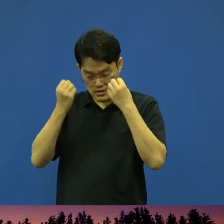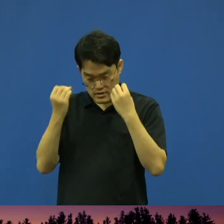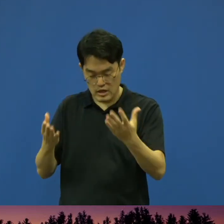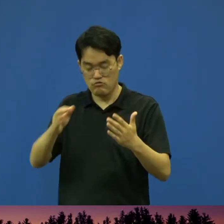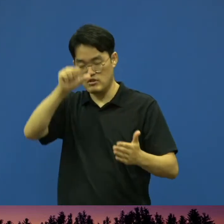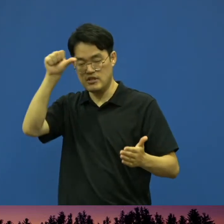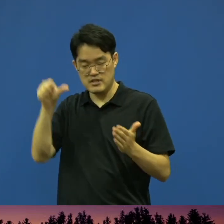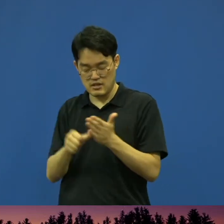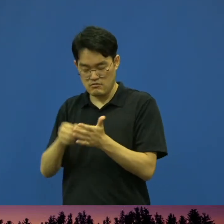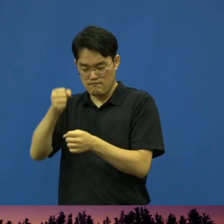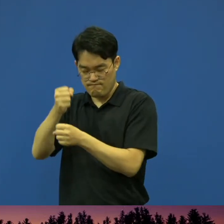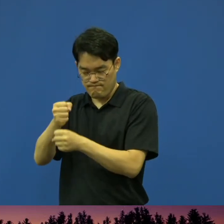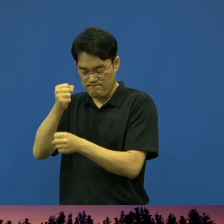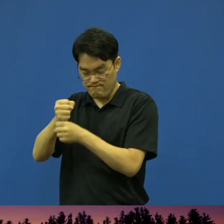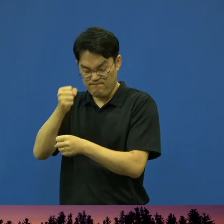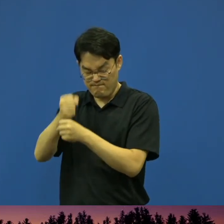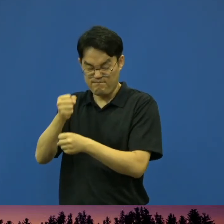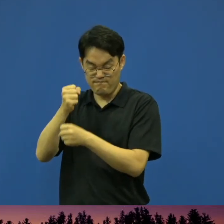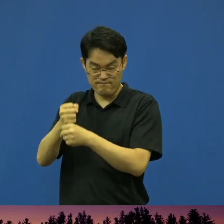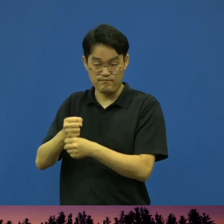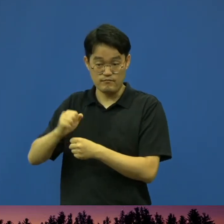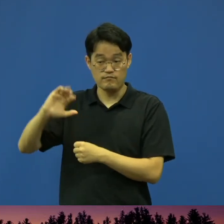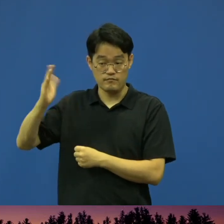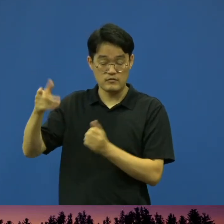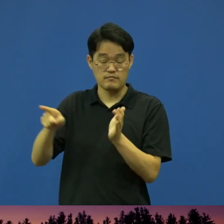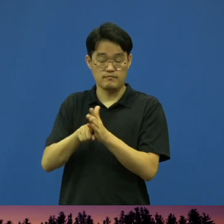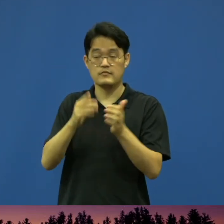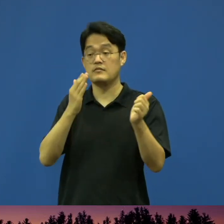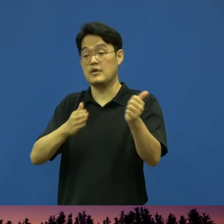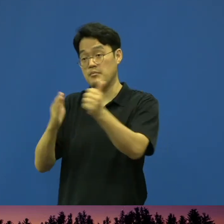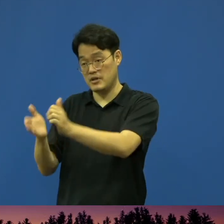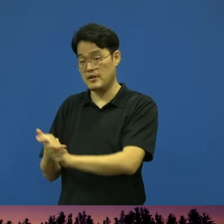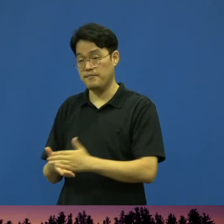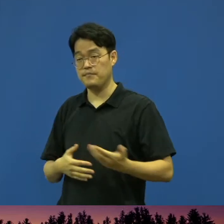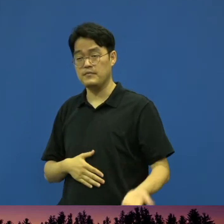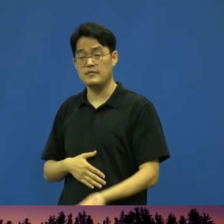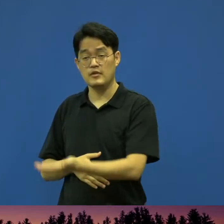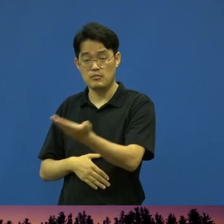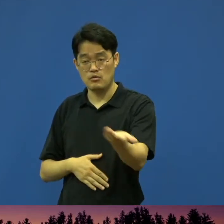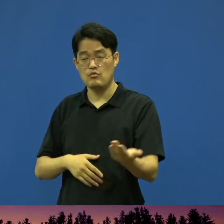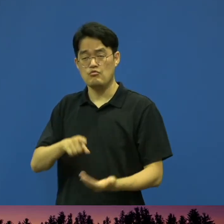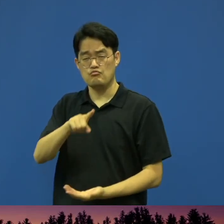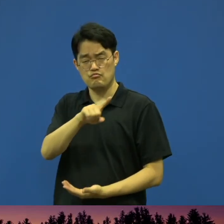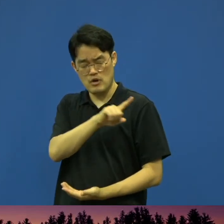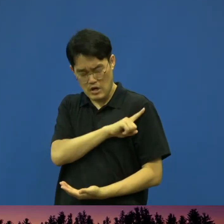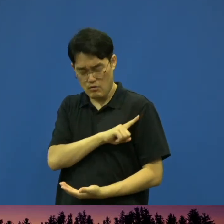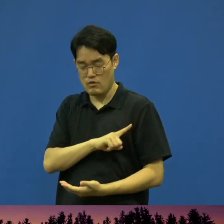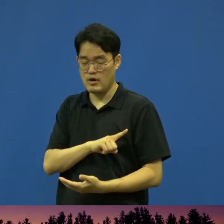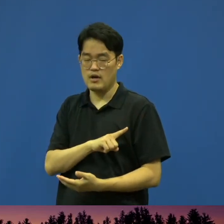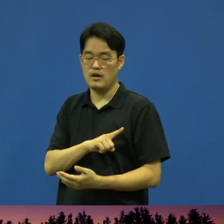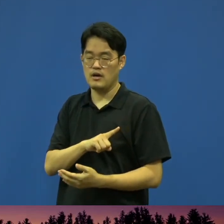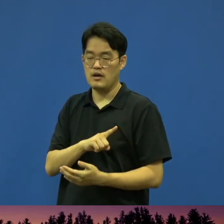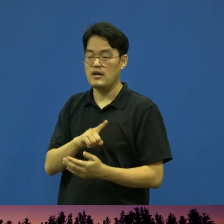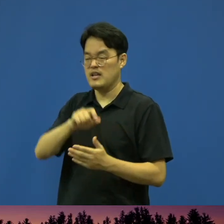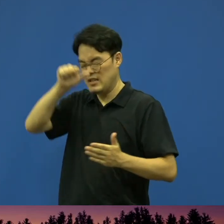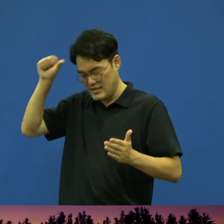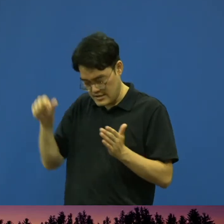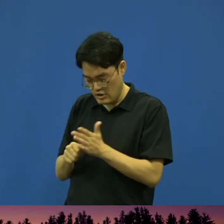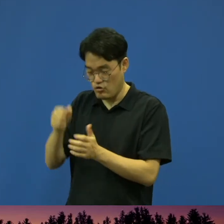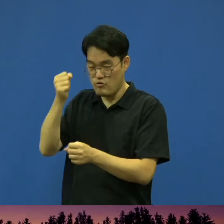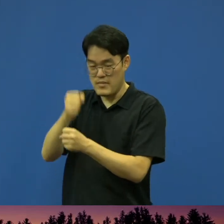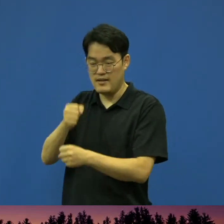그저 그런 인생으로 만들어가는 것이 아니라 최고의 작품 인생으로 빚어가고 있는 줄로 믿습니다. 사람이라서 위기가